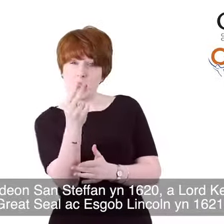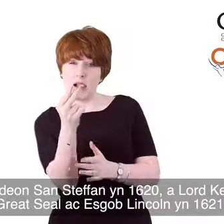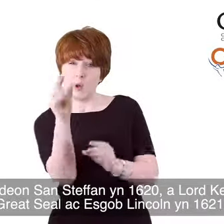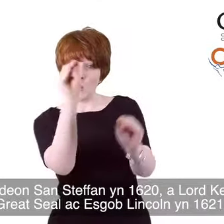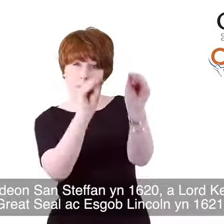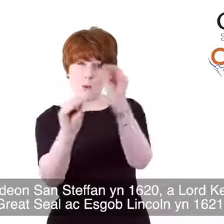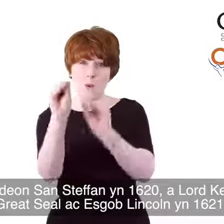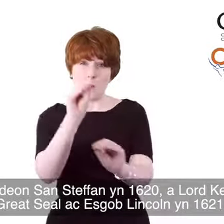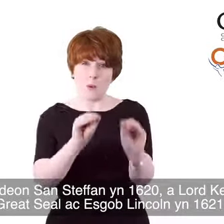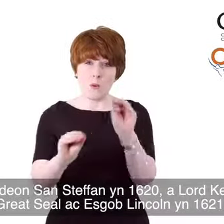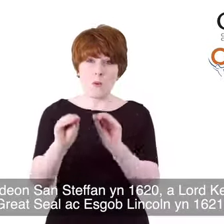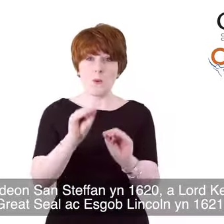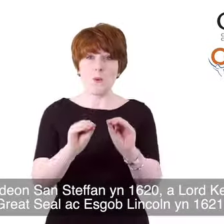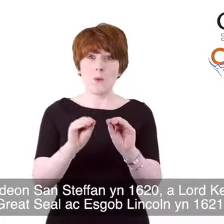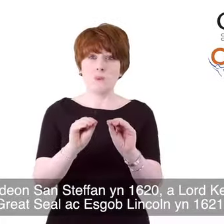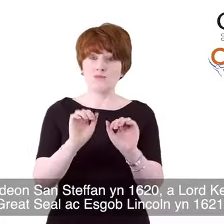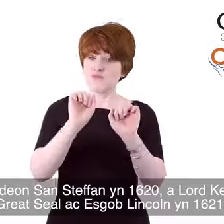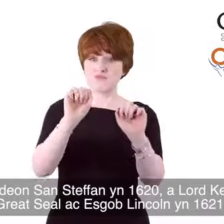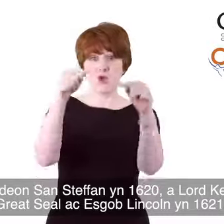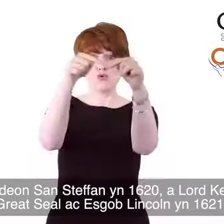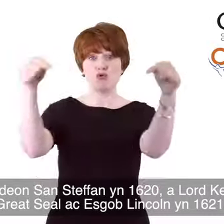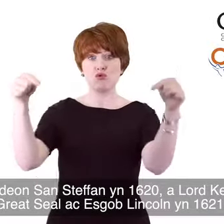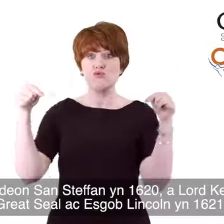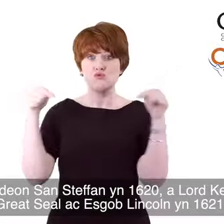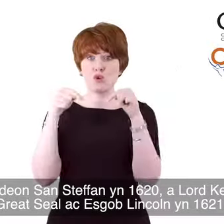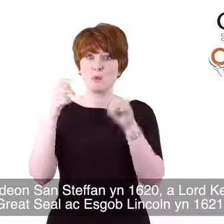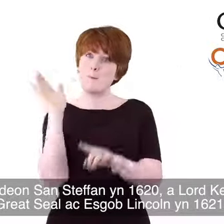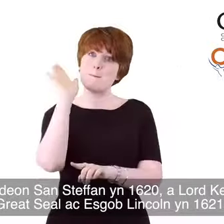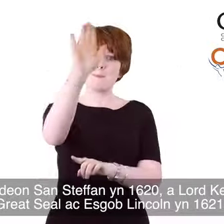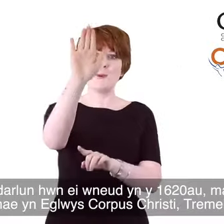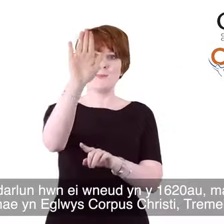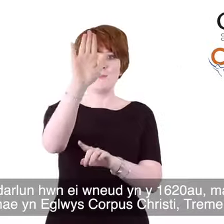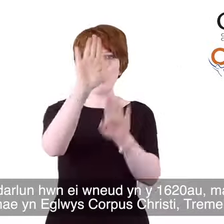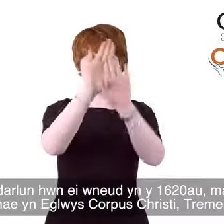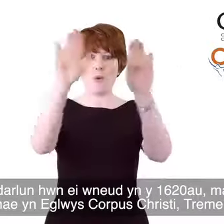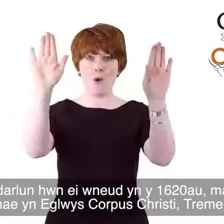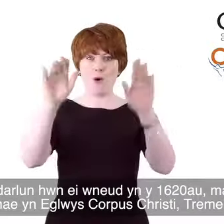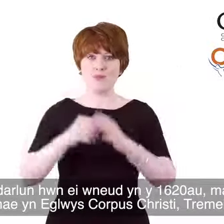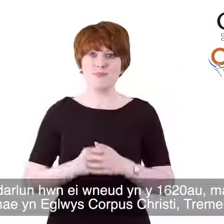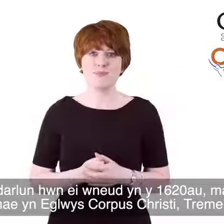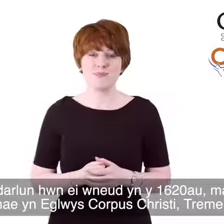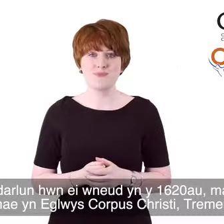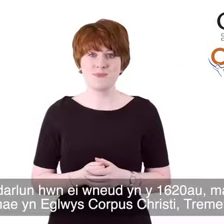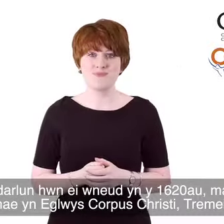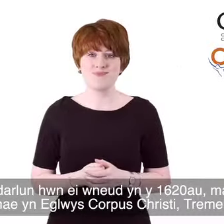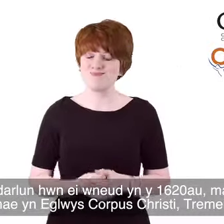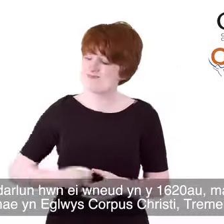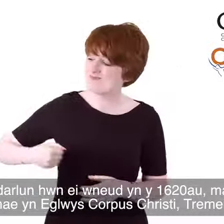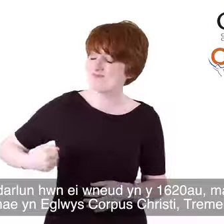Great Seal ag Esgob Lincoln yn 1621. Cafodd y darlun hwn i'w wneud yn yr 1610au,